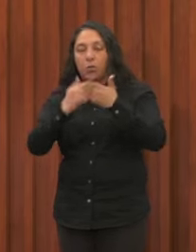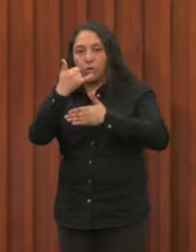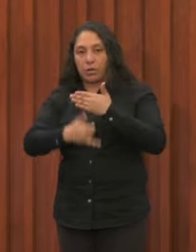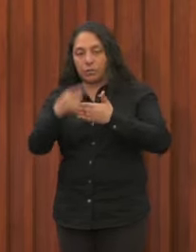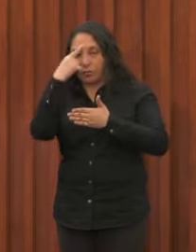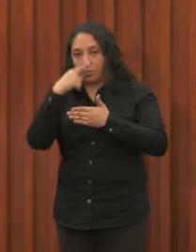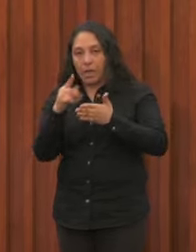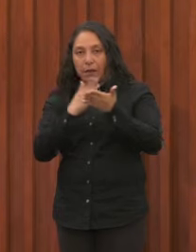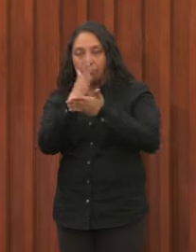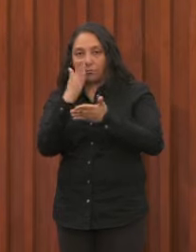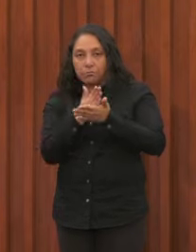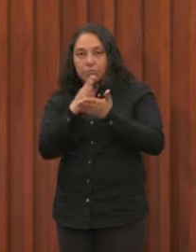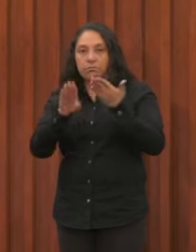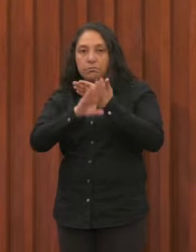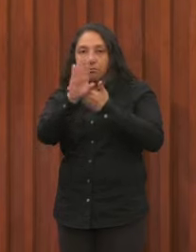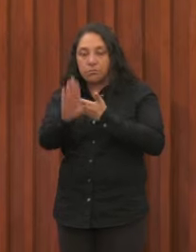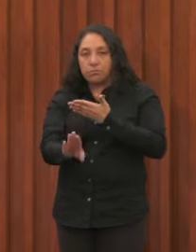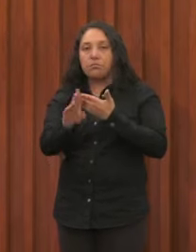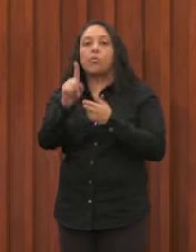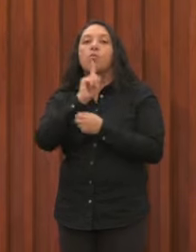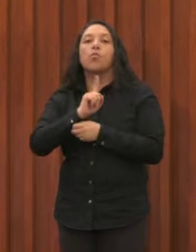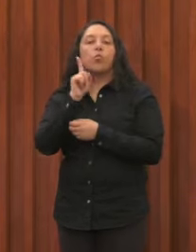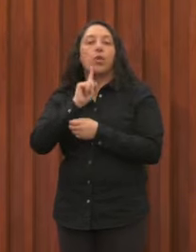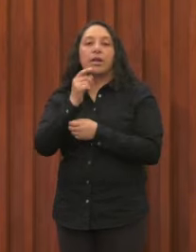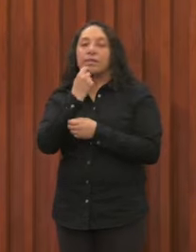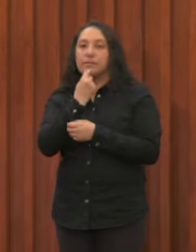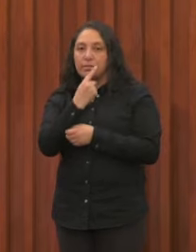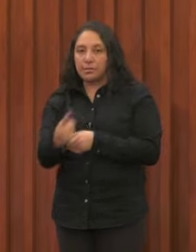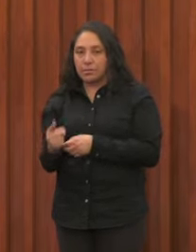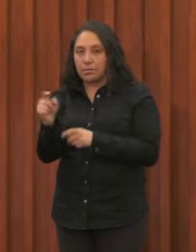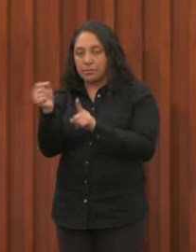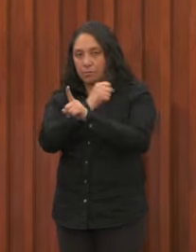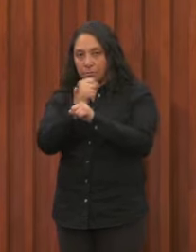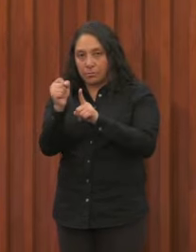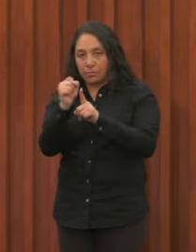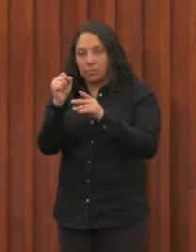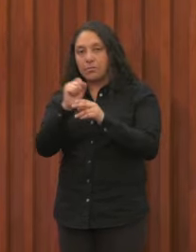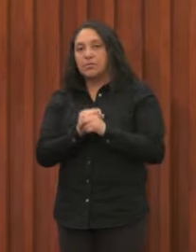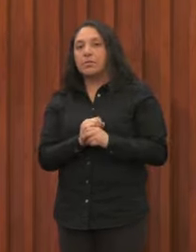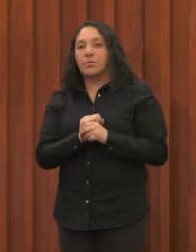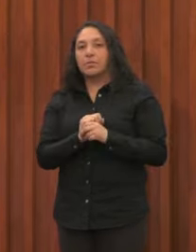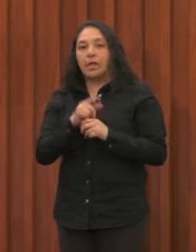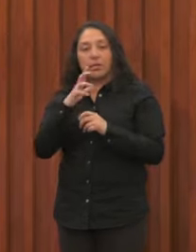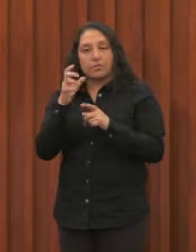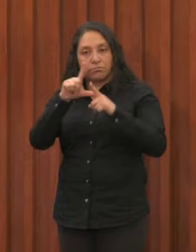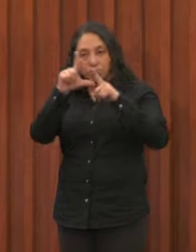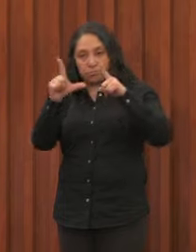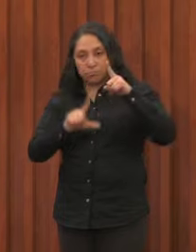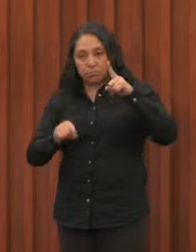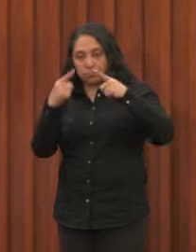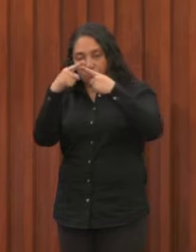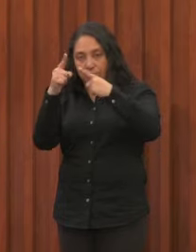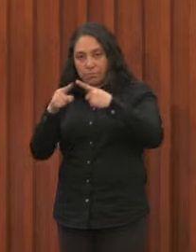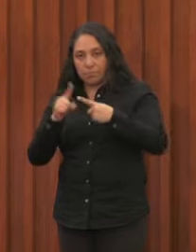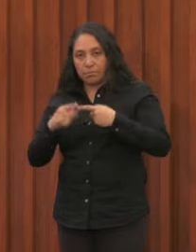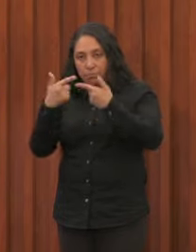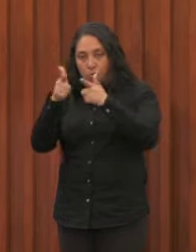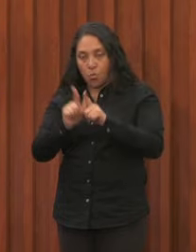y acceso a la justicia de las mujeres y las niñas víctimas de violencia realizados en el territorio nacional por organizaciones